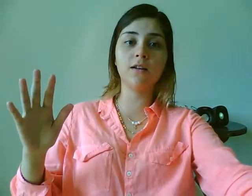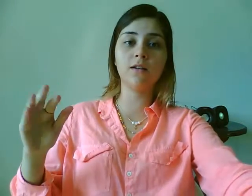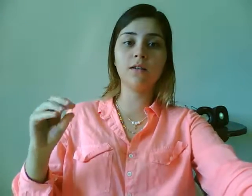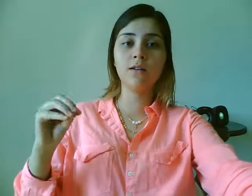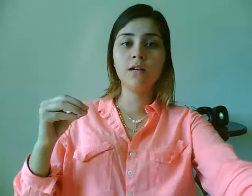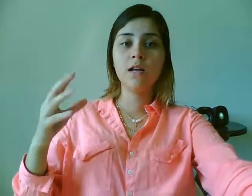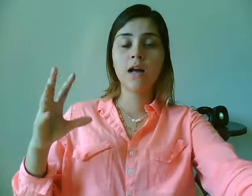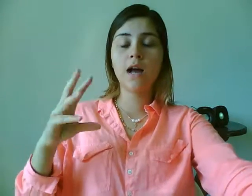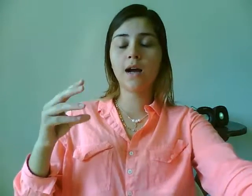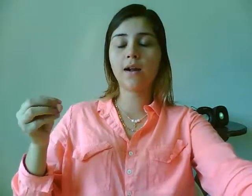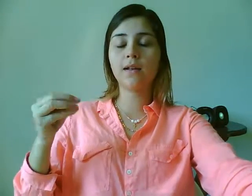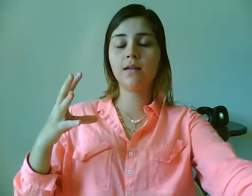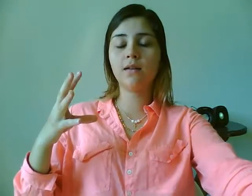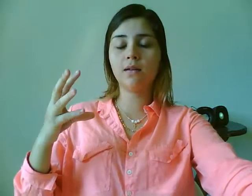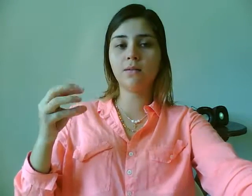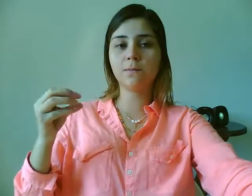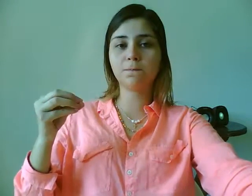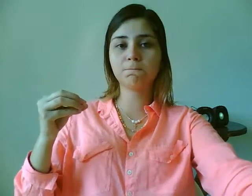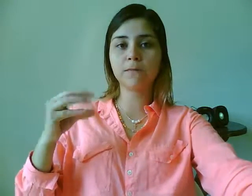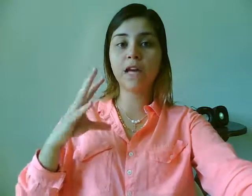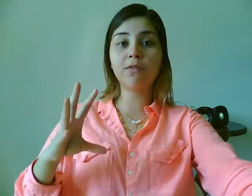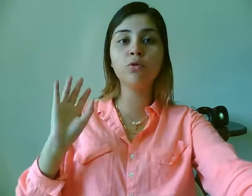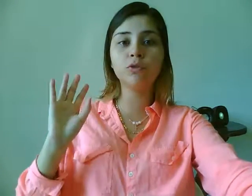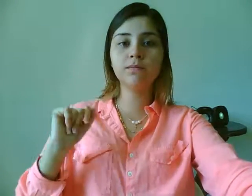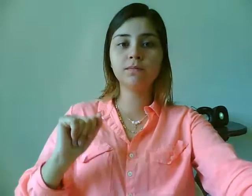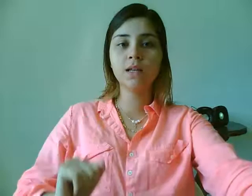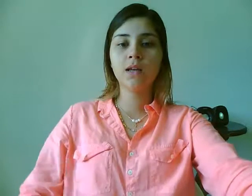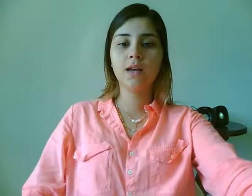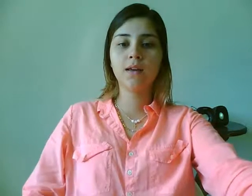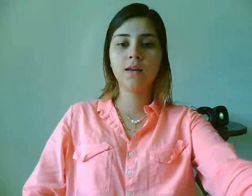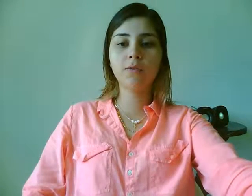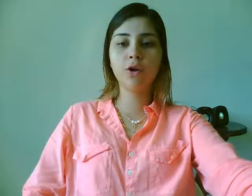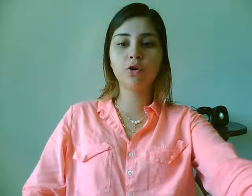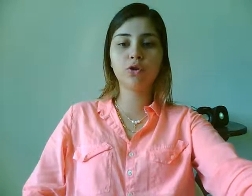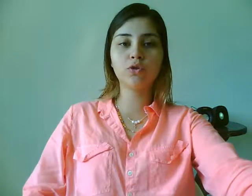agarrar la fruta, entre otros.